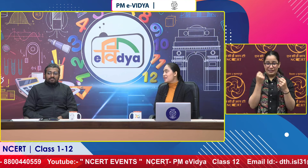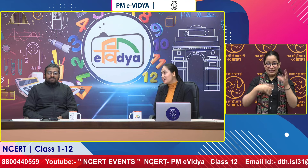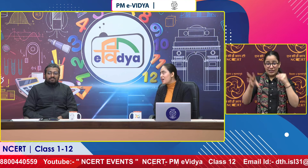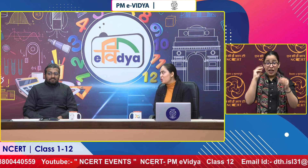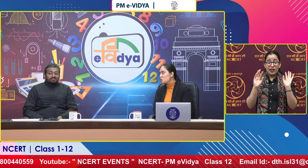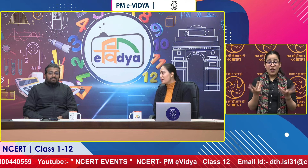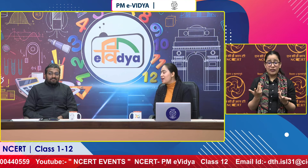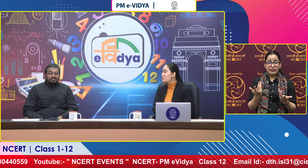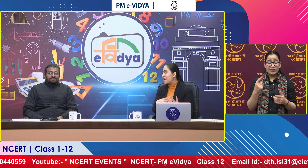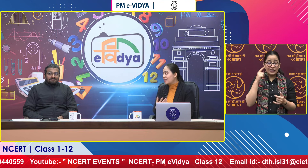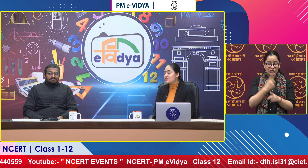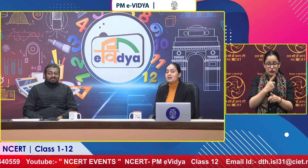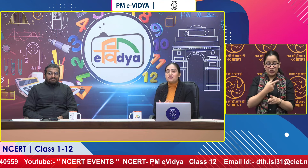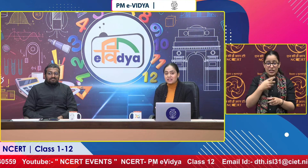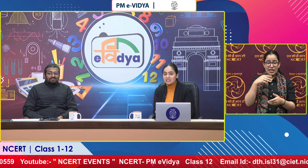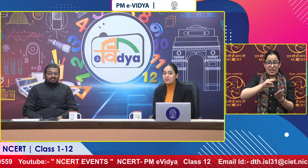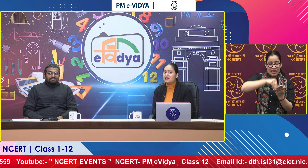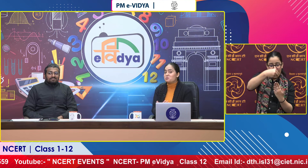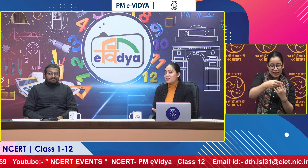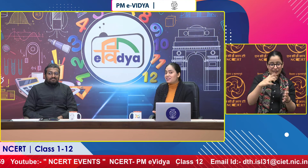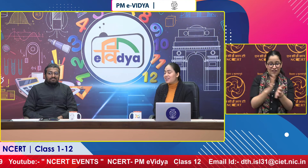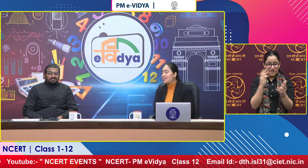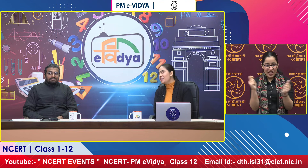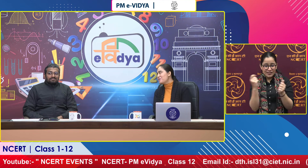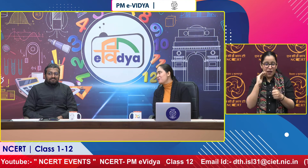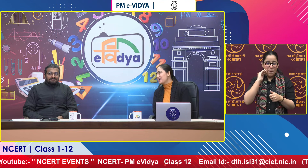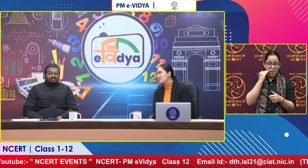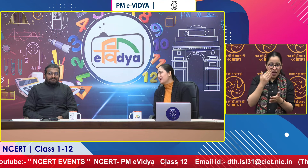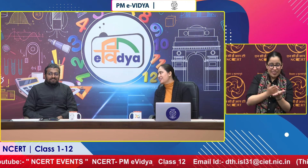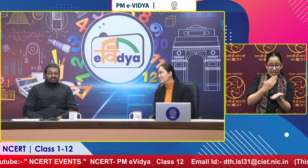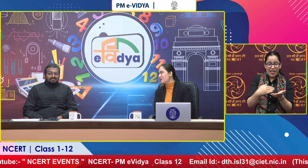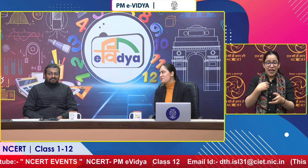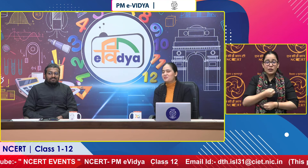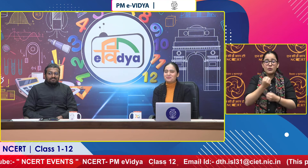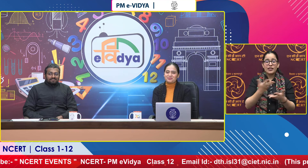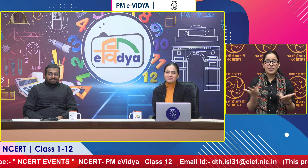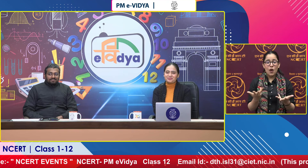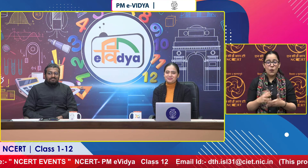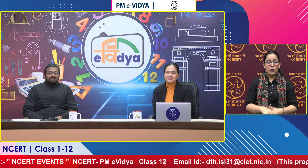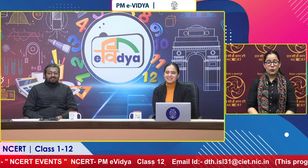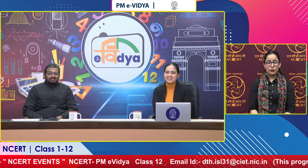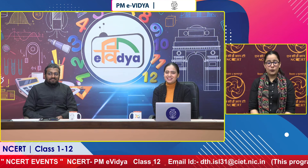साइन लैंग्वेज में हम कैलेंडर, फेस्टिवल्स, बर्थडे, इनके बारे में कैसे बात करते हैं?